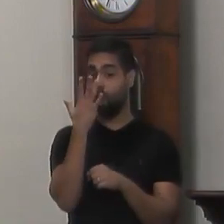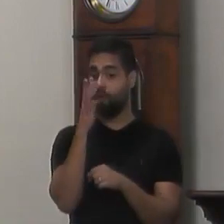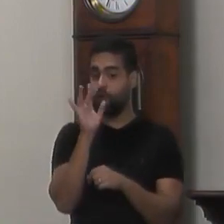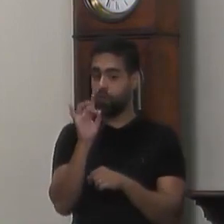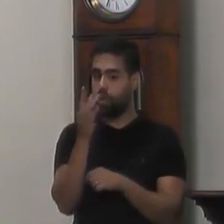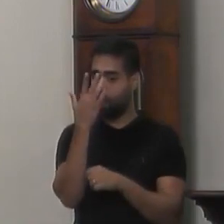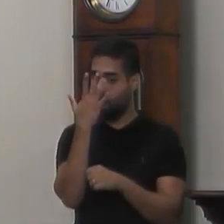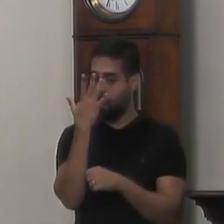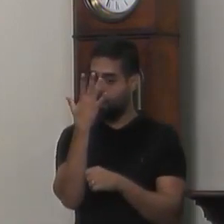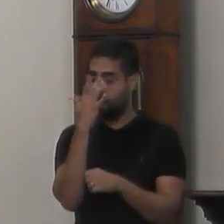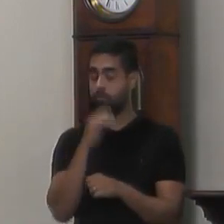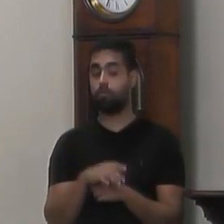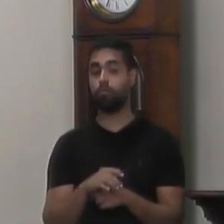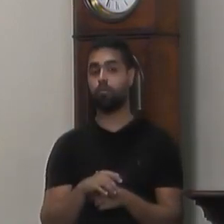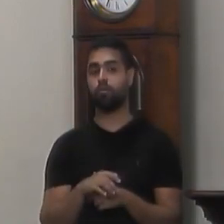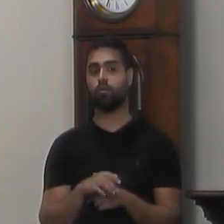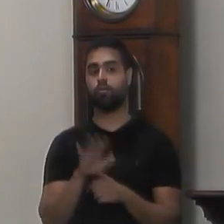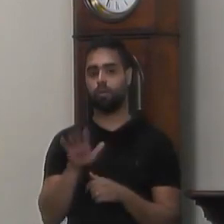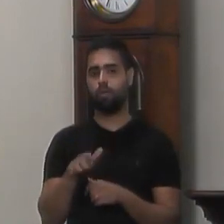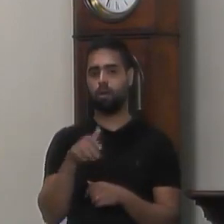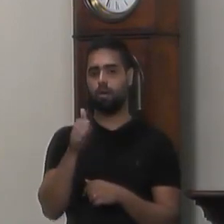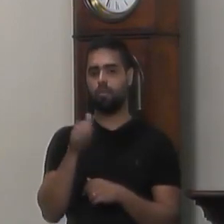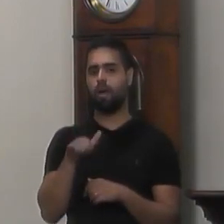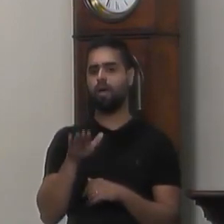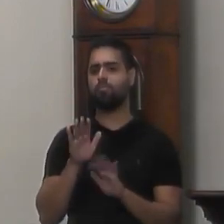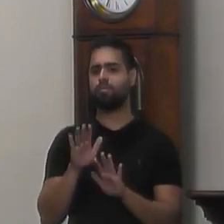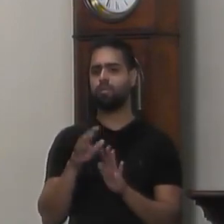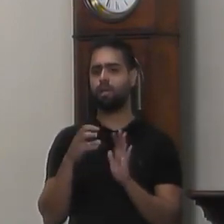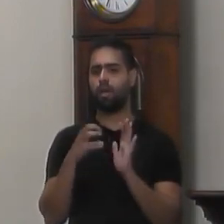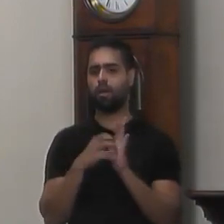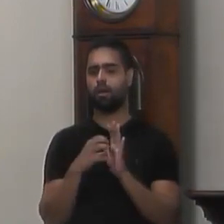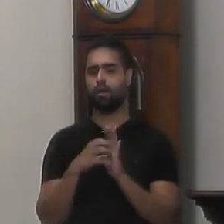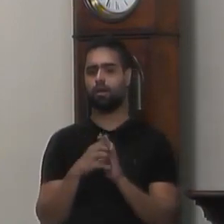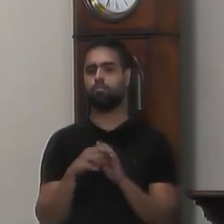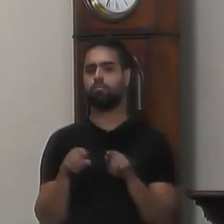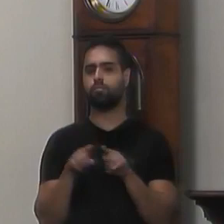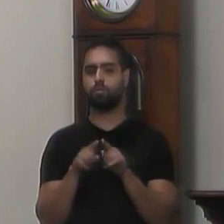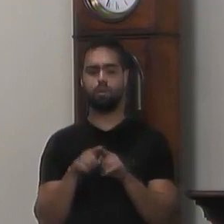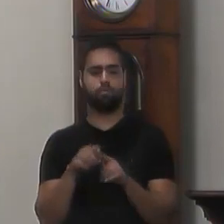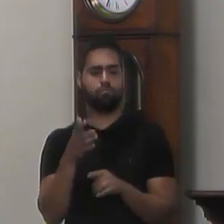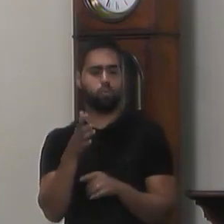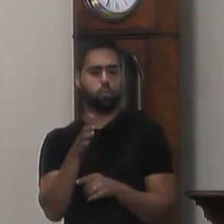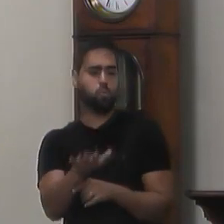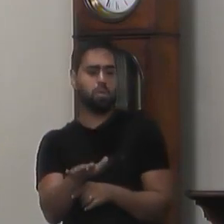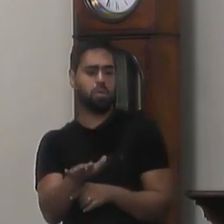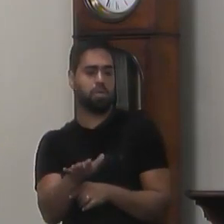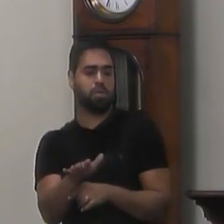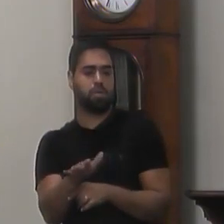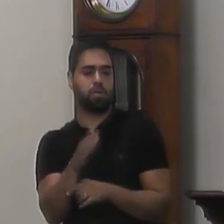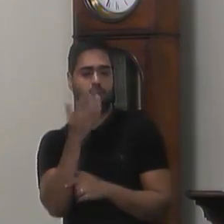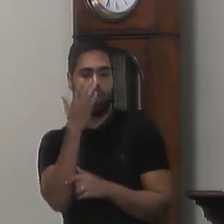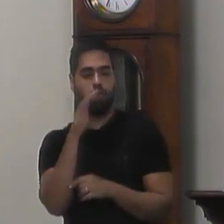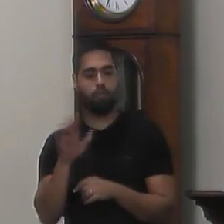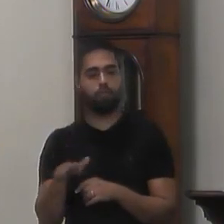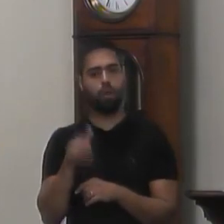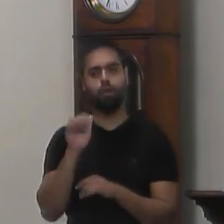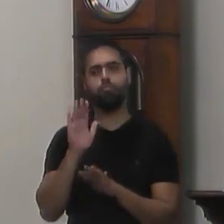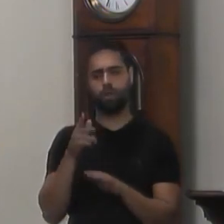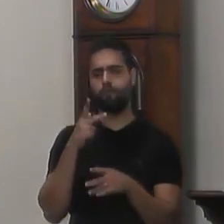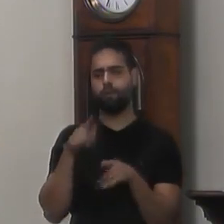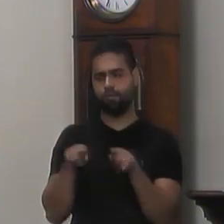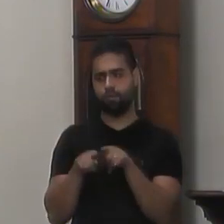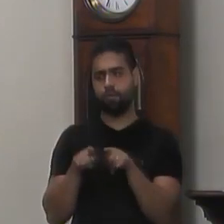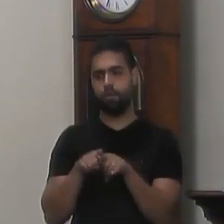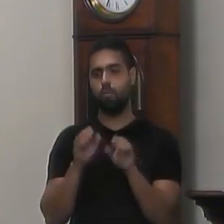ajudado o carnaval ser melhor, mas a Câmara da nossa cidade também não quis que o carnaval melhorasse, porque eu já comentei sobre isso